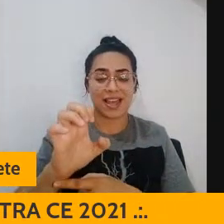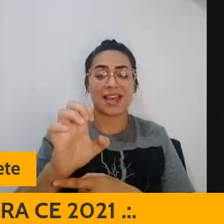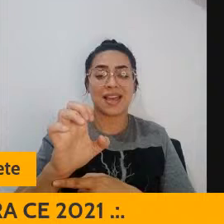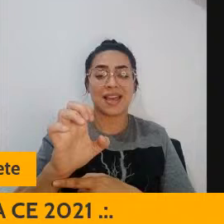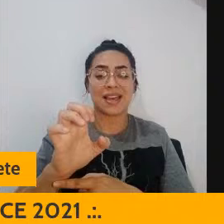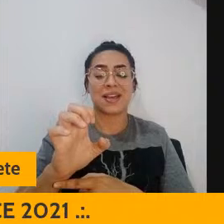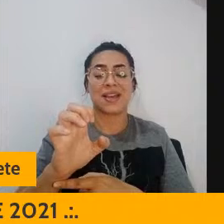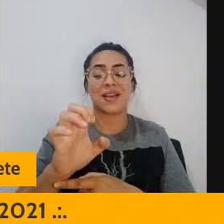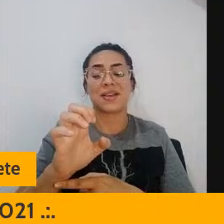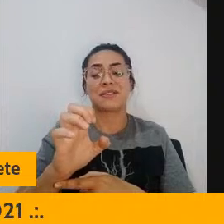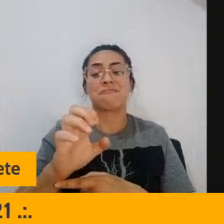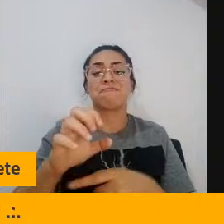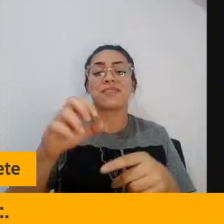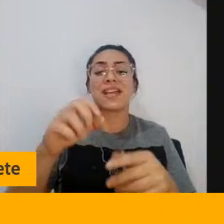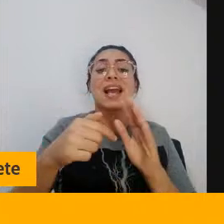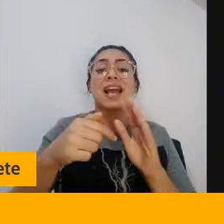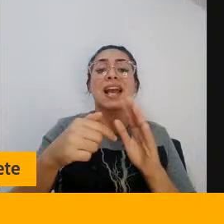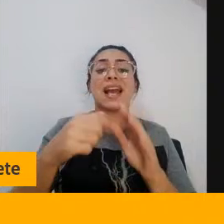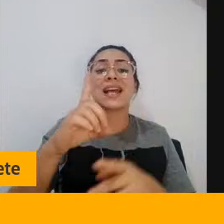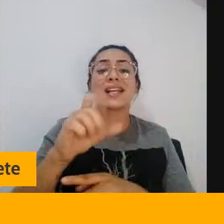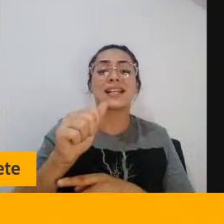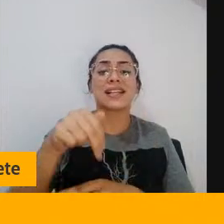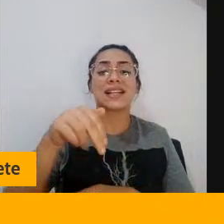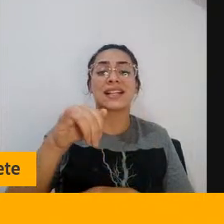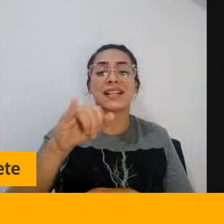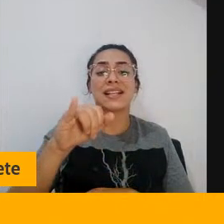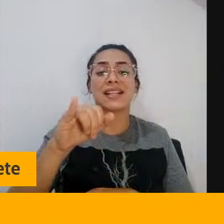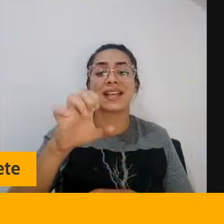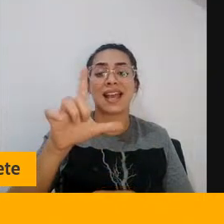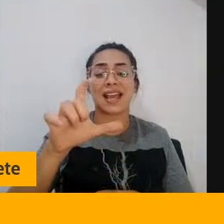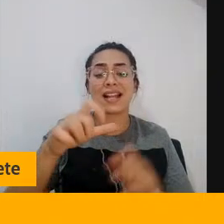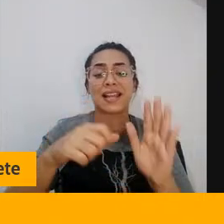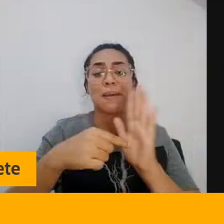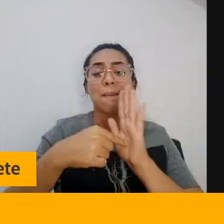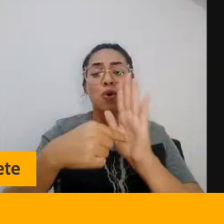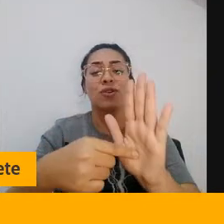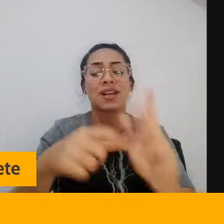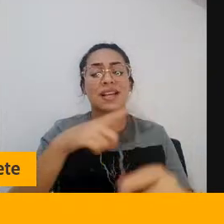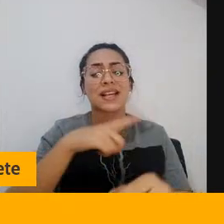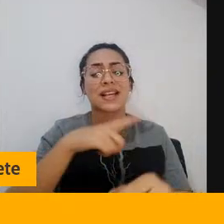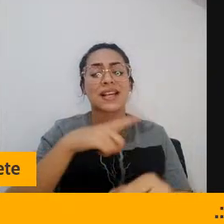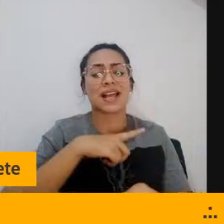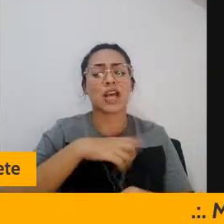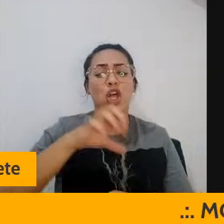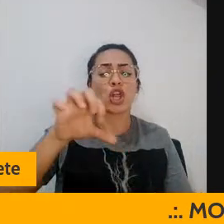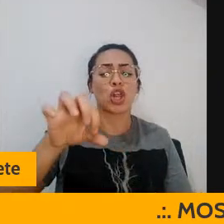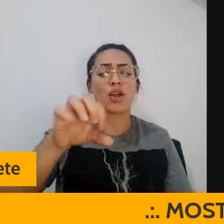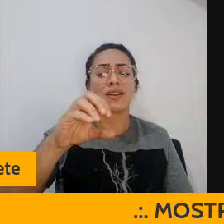aqui mostrando que nós tivemos 902 inscrições